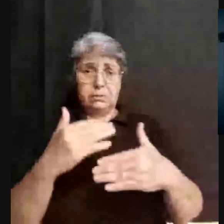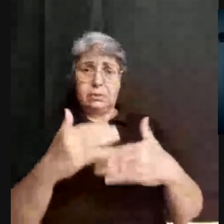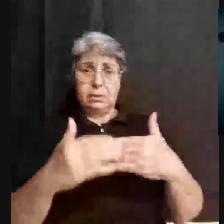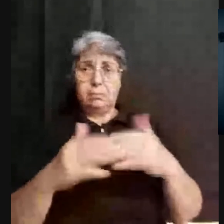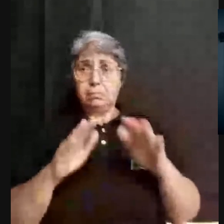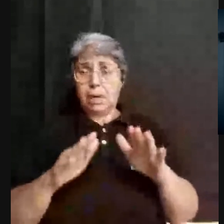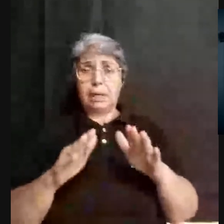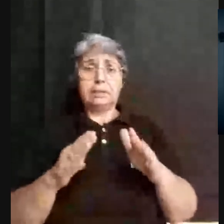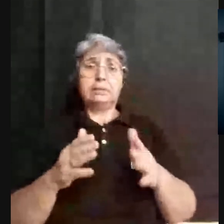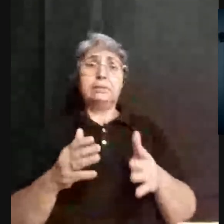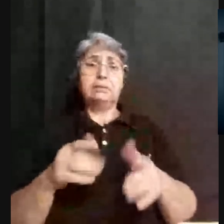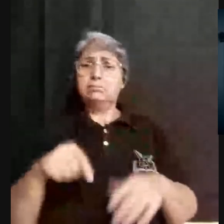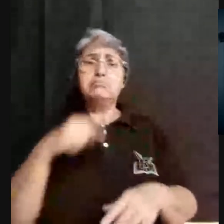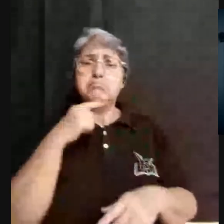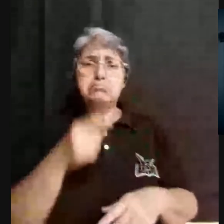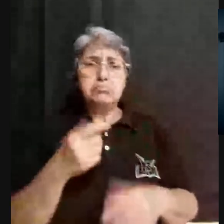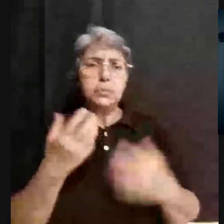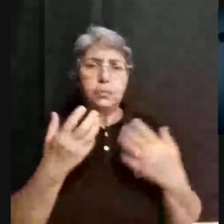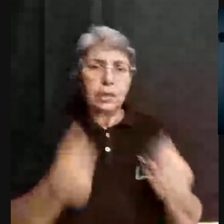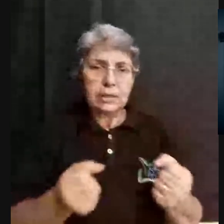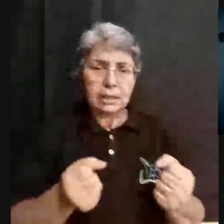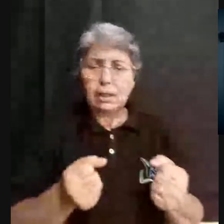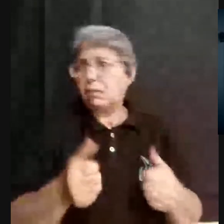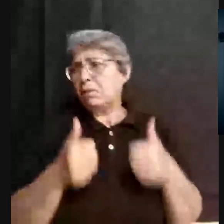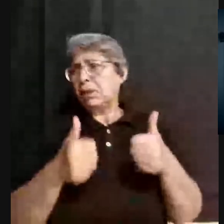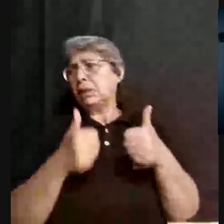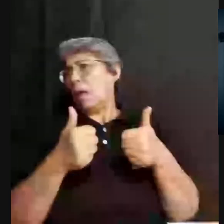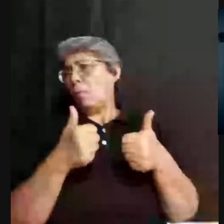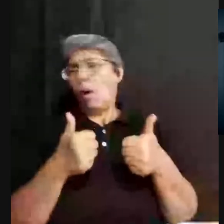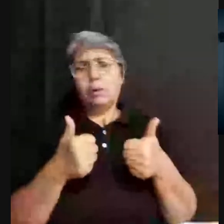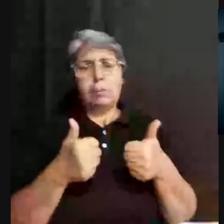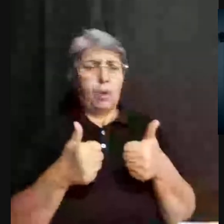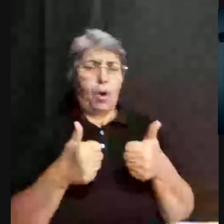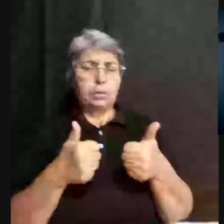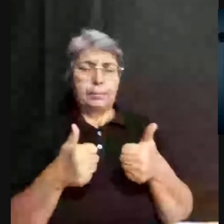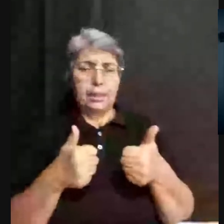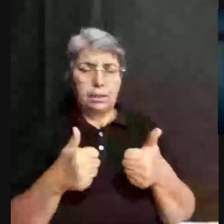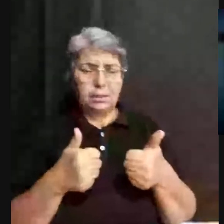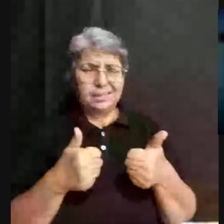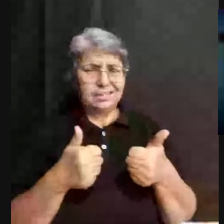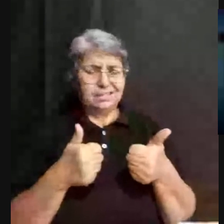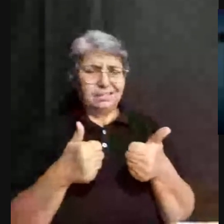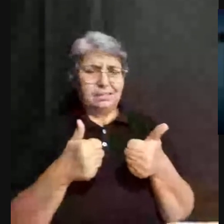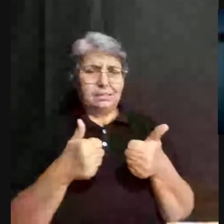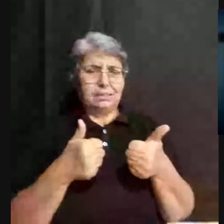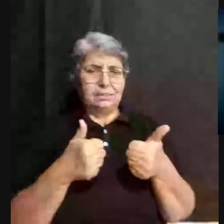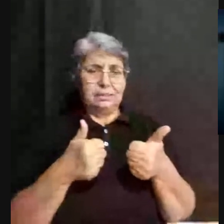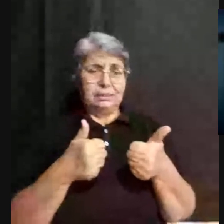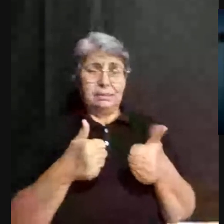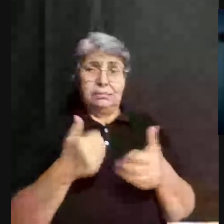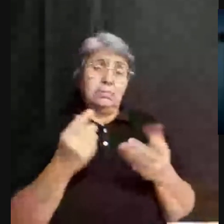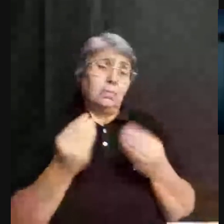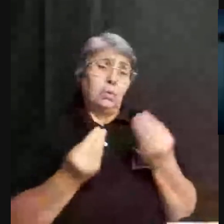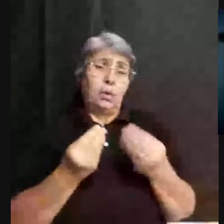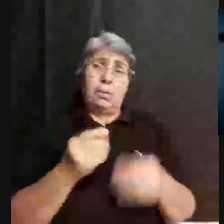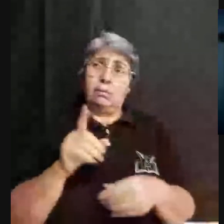ótimo também. Porque, na verdade, quem decide